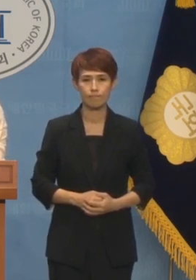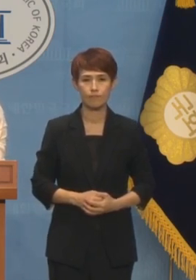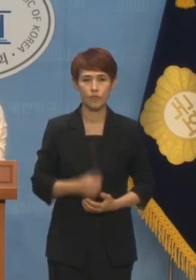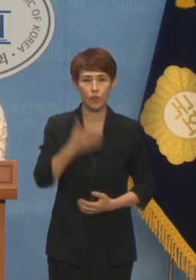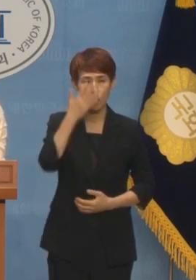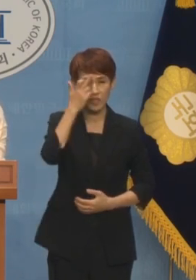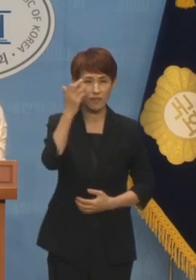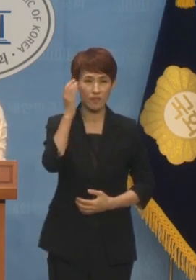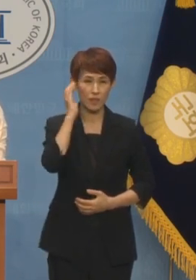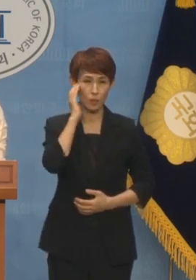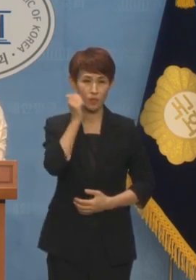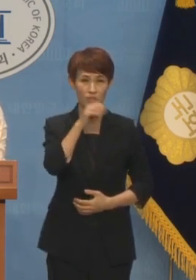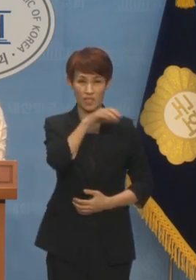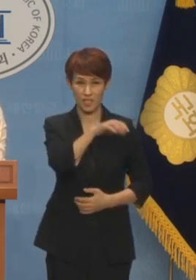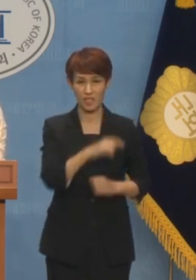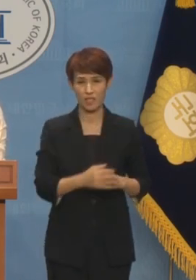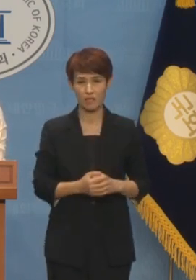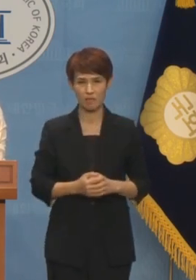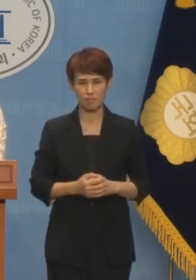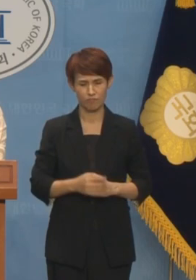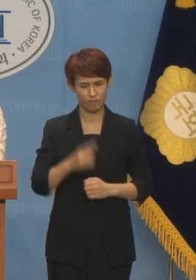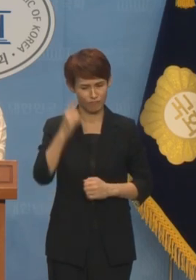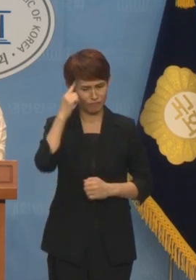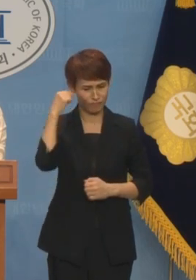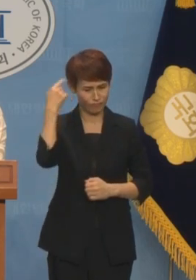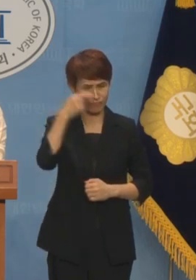용산 대통령실 제정신인가?